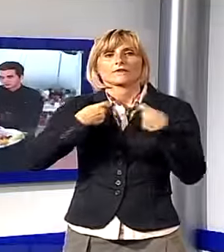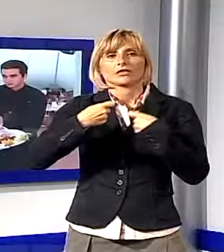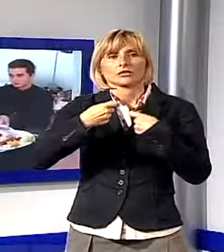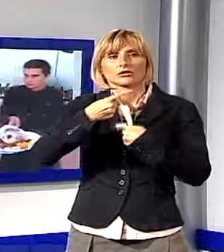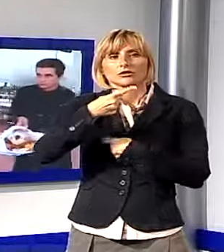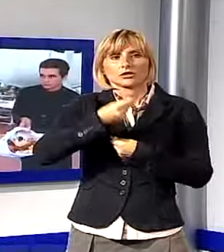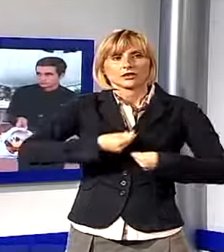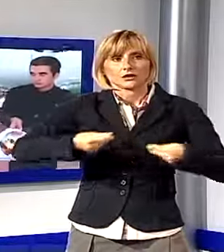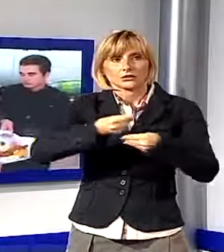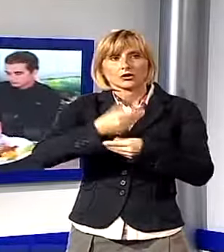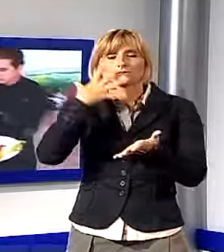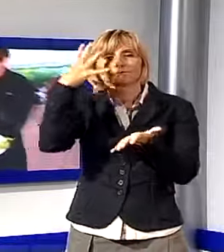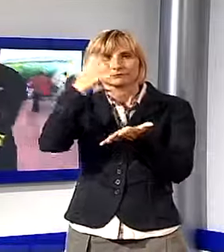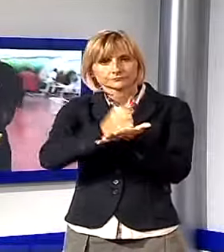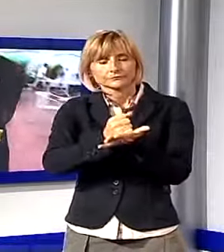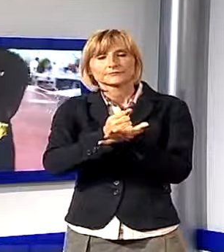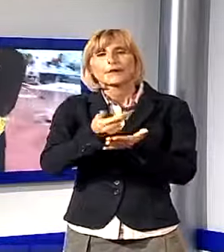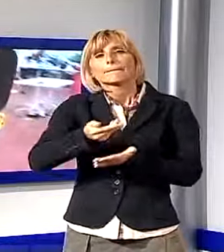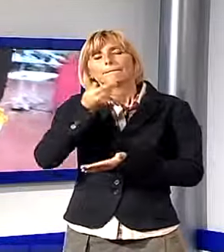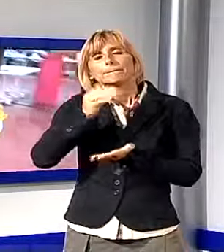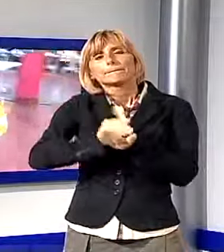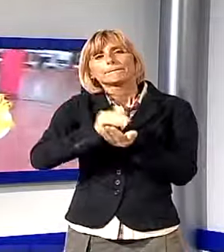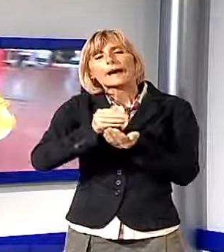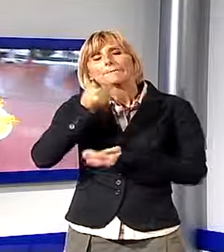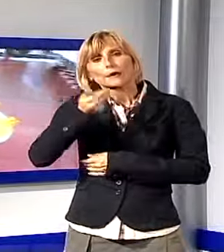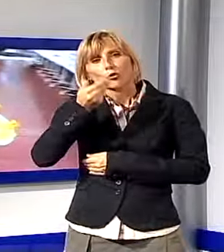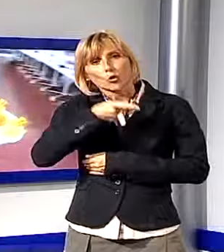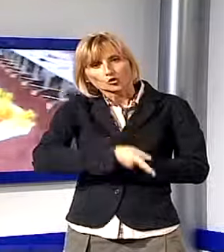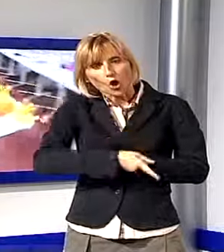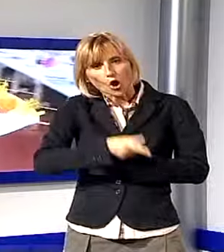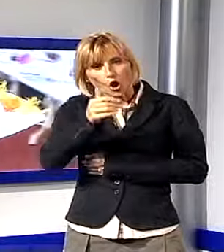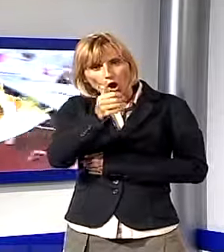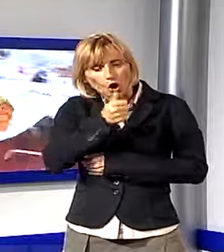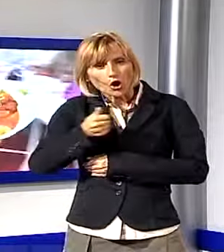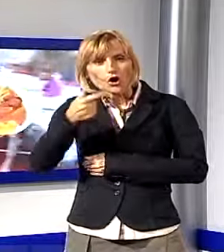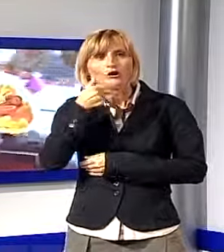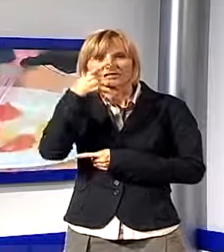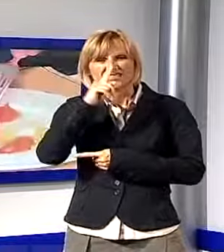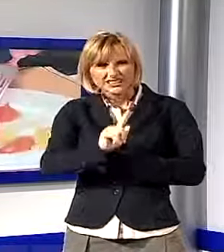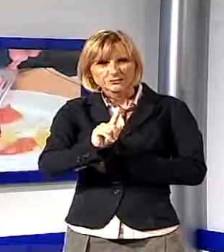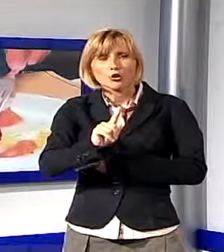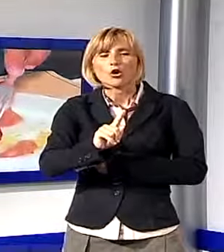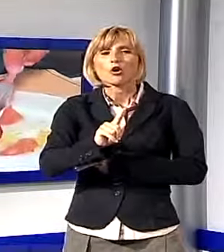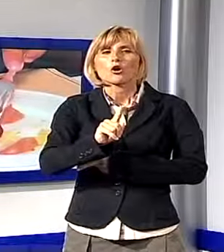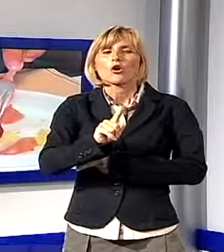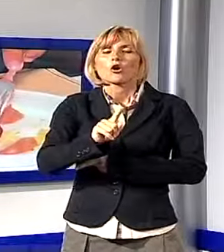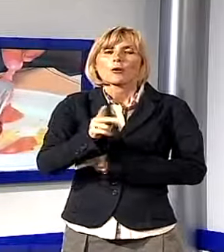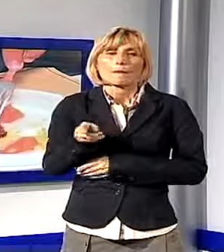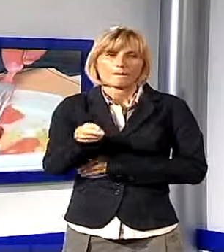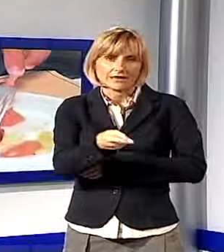territorio. La vittoria è andata alla Pappa al Pomodoro, rivisitata in chiave marinara, presentata da Oliva Scaramuzzi nelle prossime